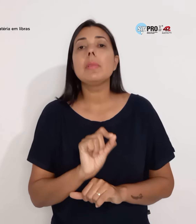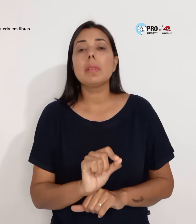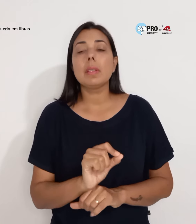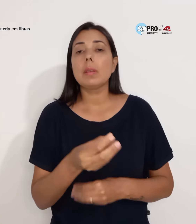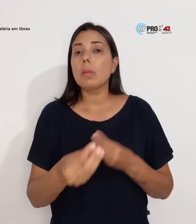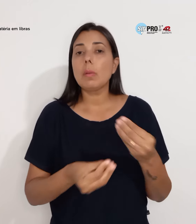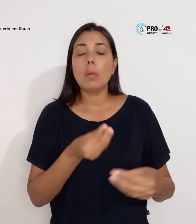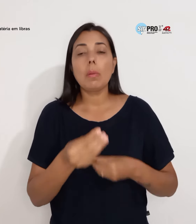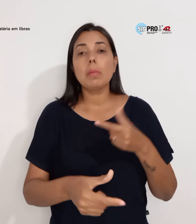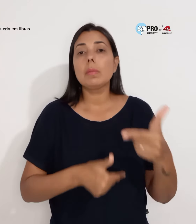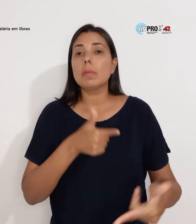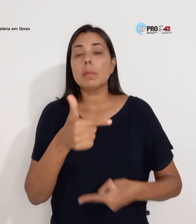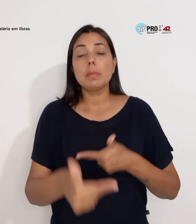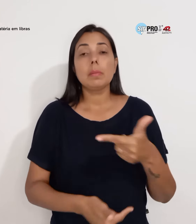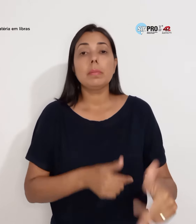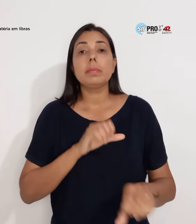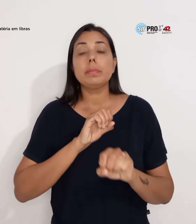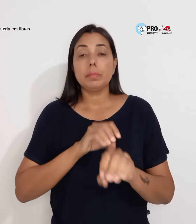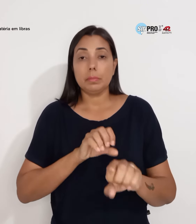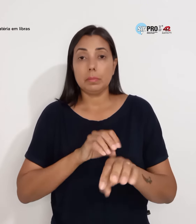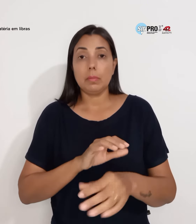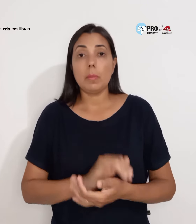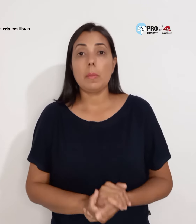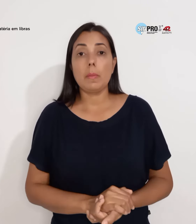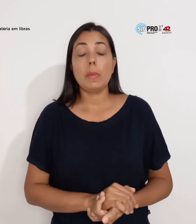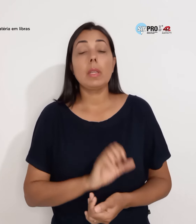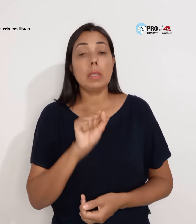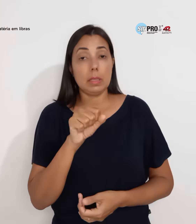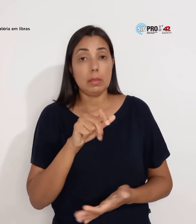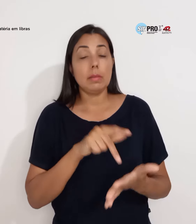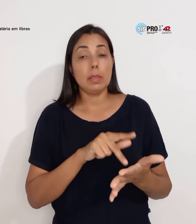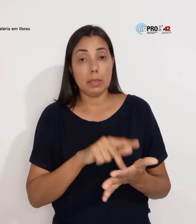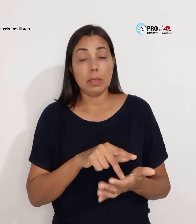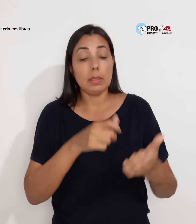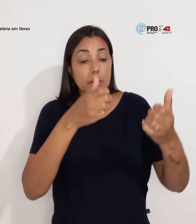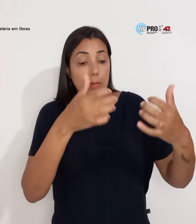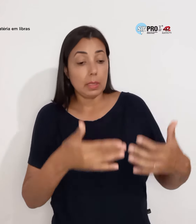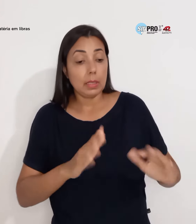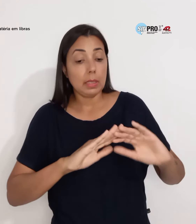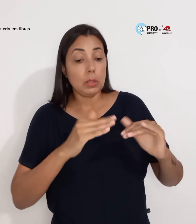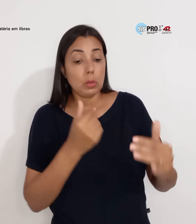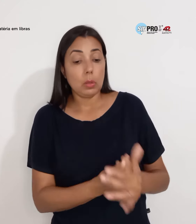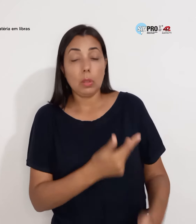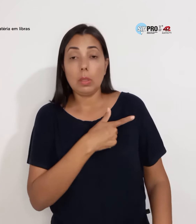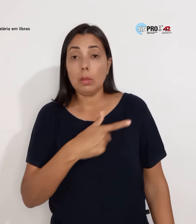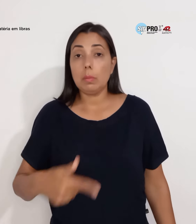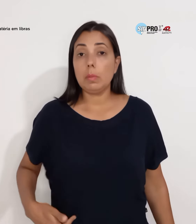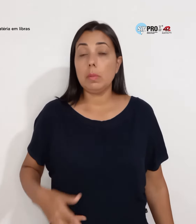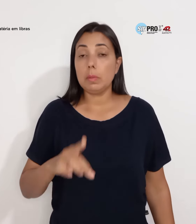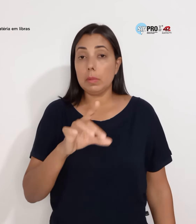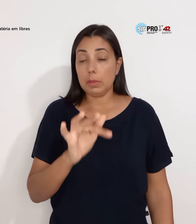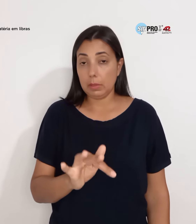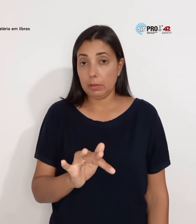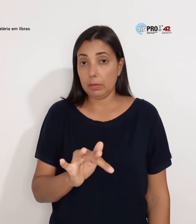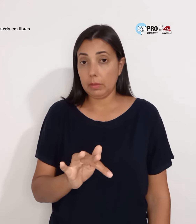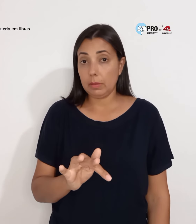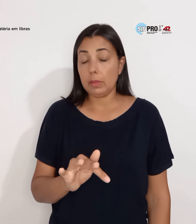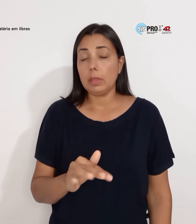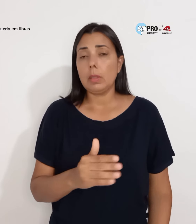as condições de trabalho na educação. É certo dizer que as escolas públicas do Distrito Federal passaram